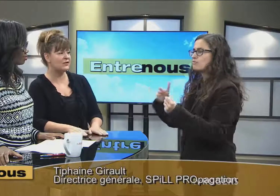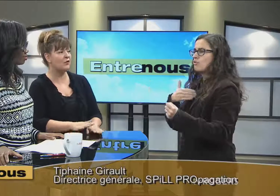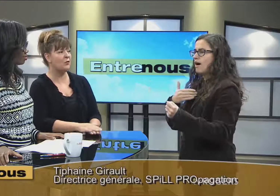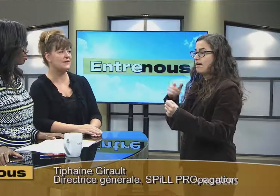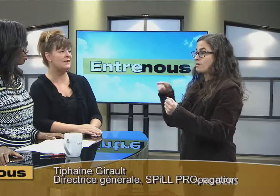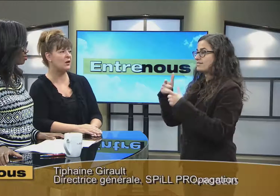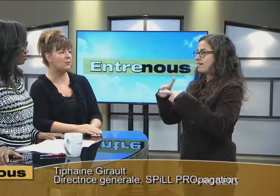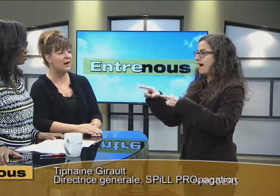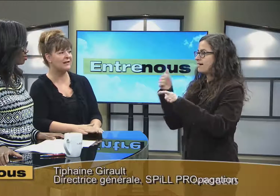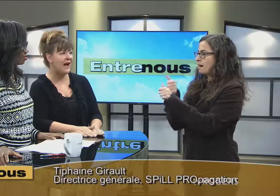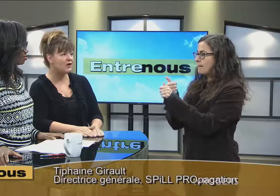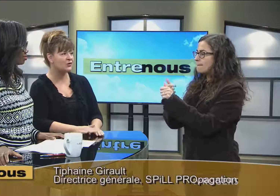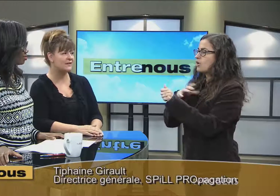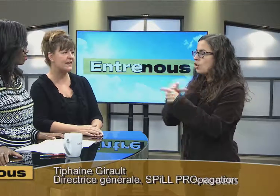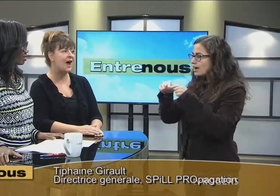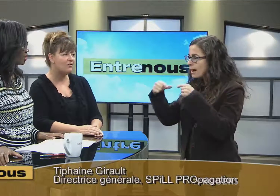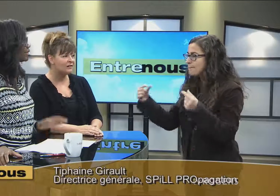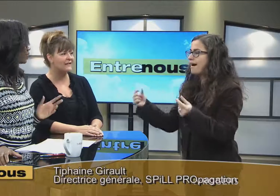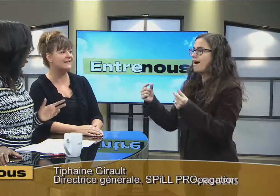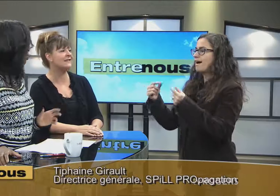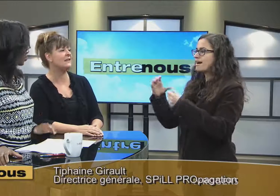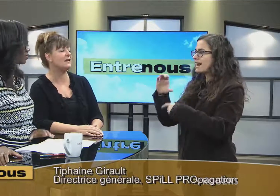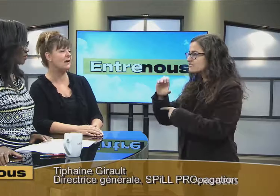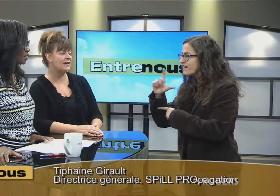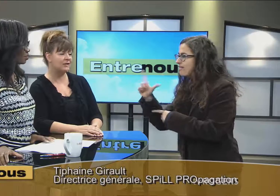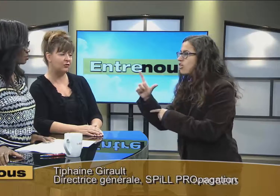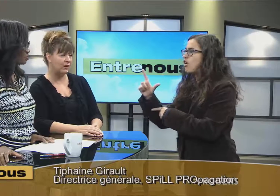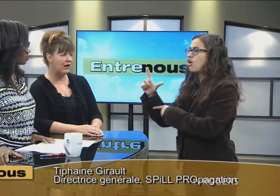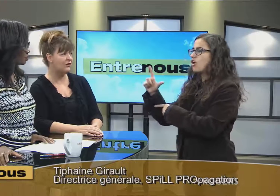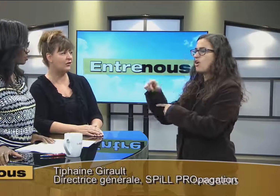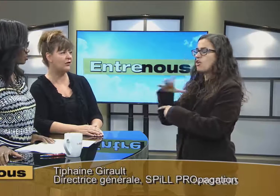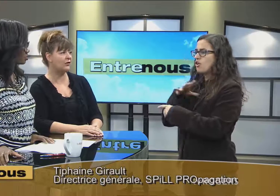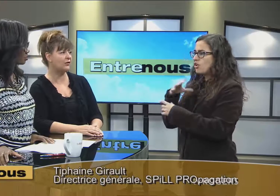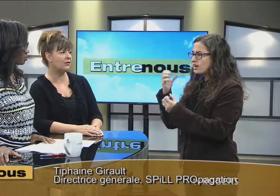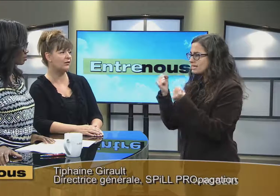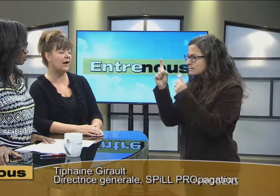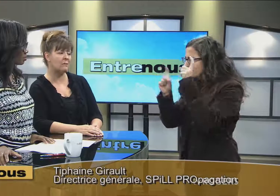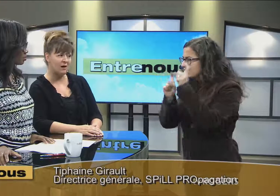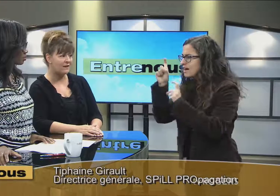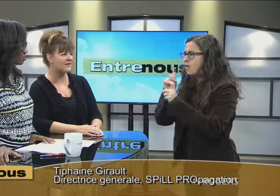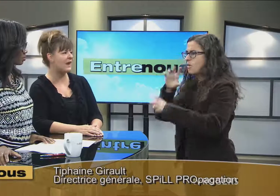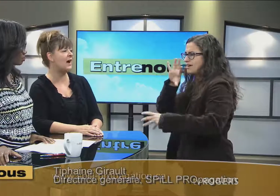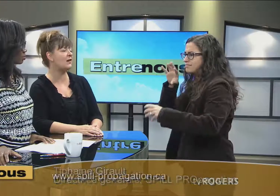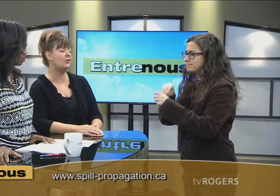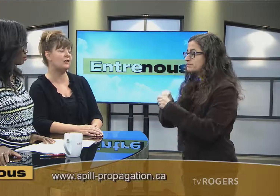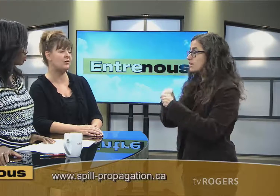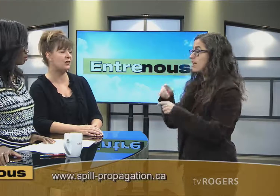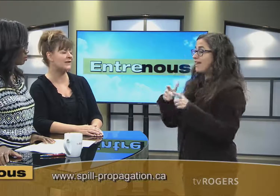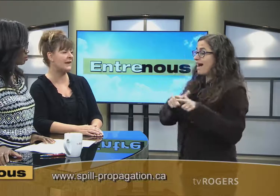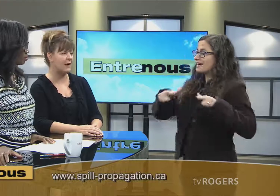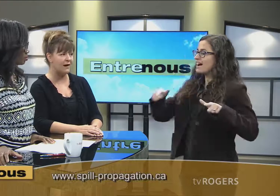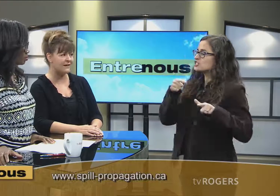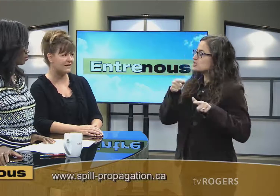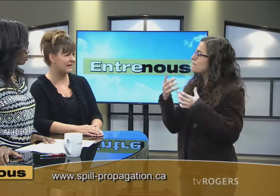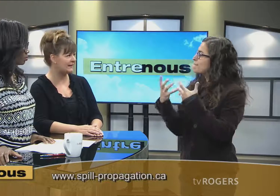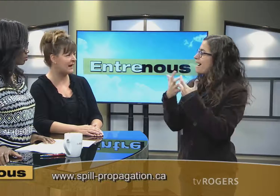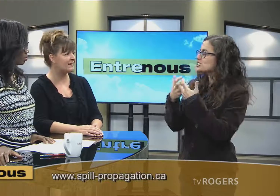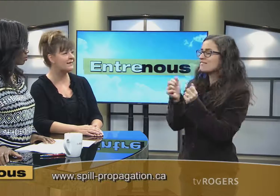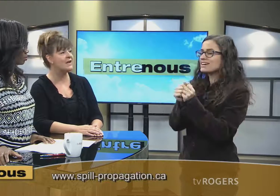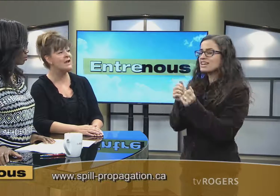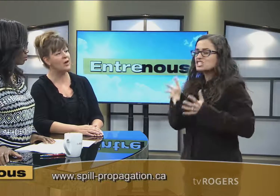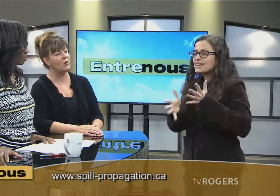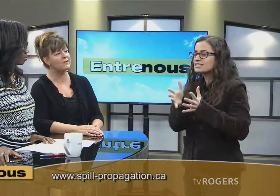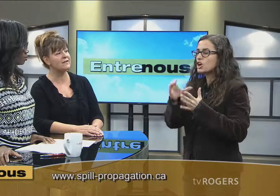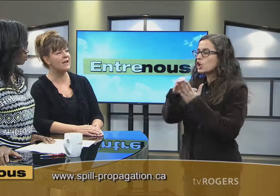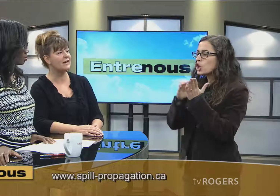Premièrement, je vais vous dire qu'on dit pas langage, on dit langue des Langue, signes. oui, OK. C'est une langue qui, à part entière, une langue qui a sa grammaire, sa